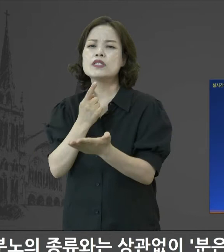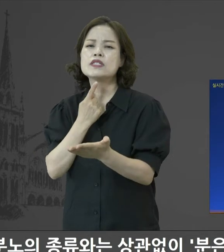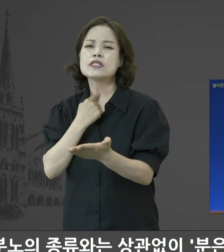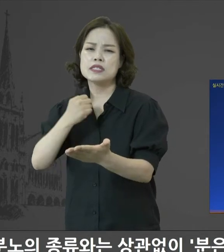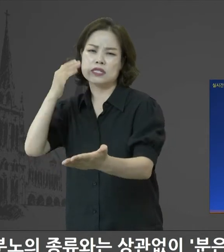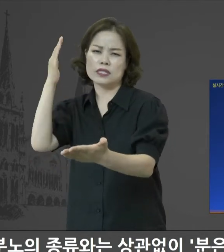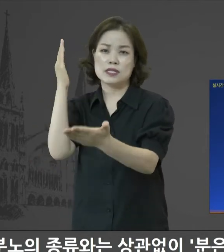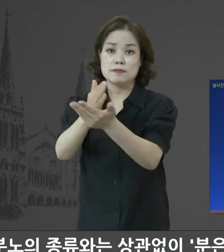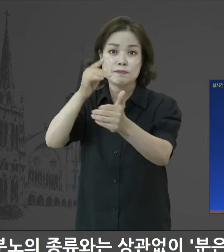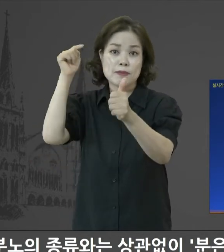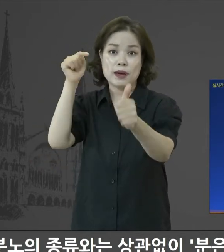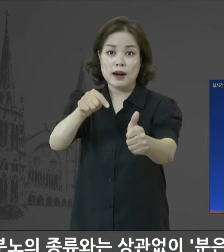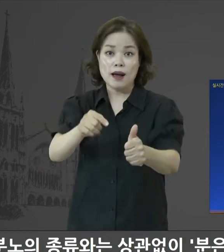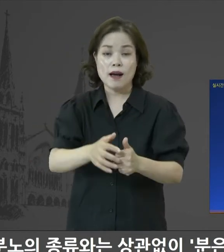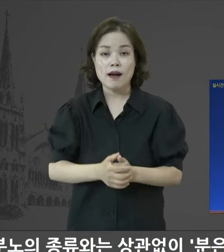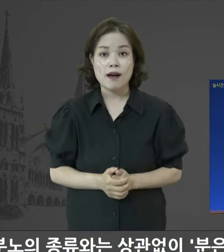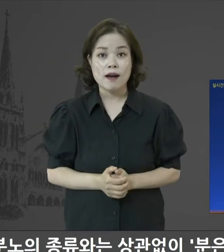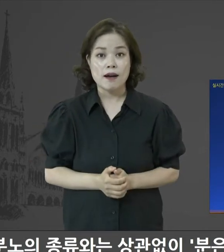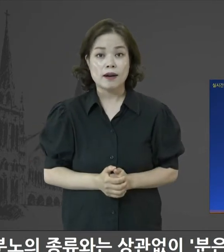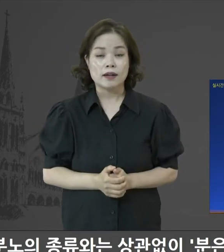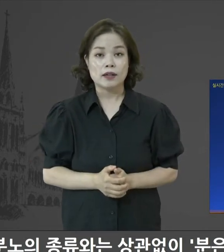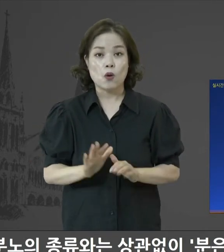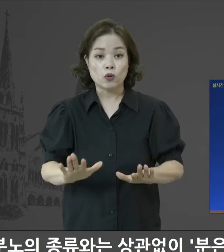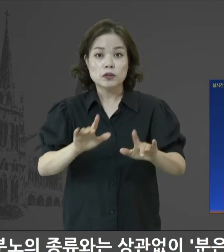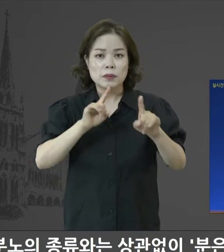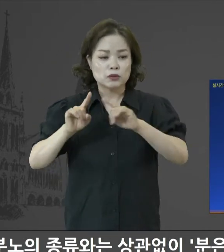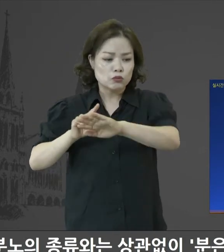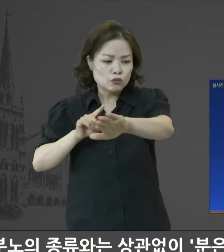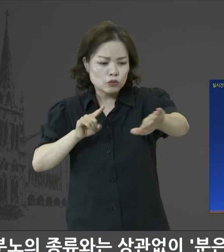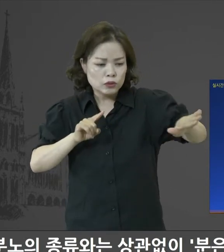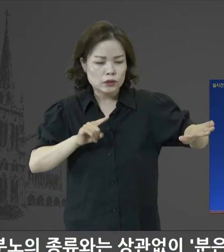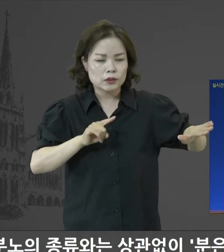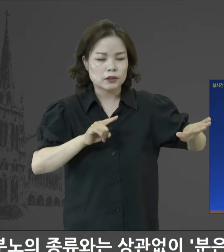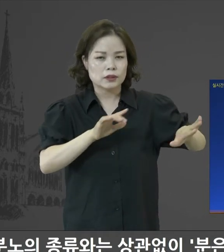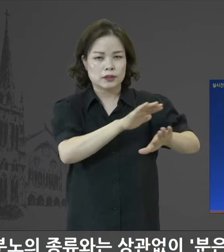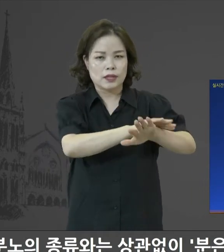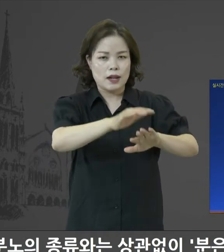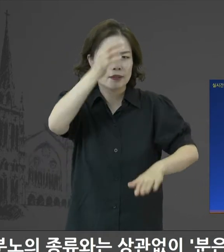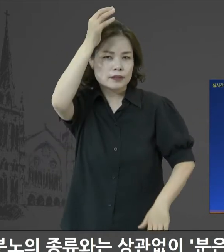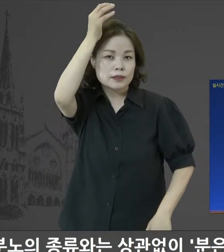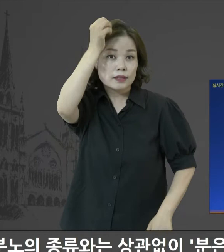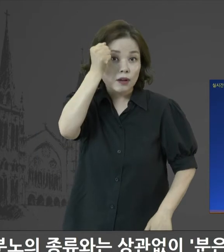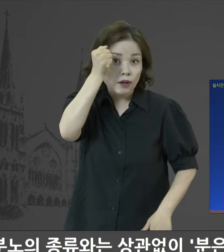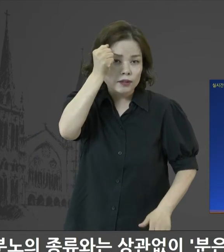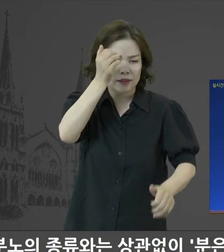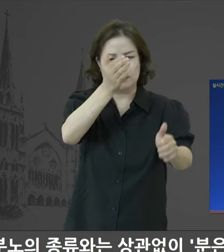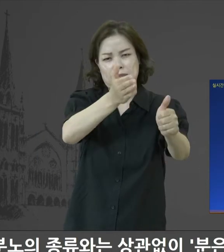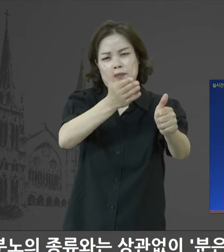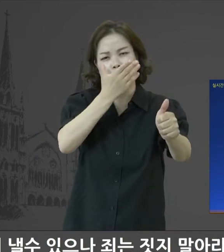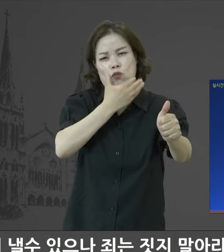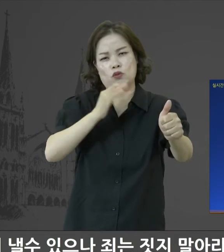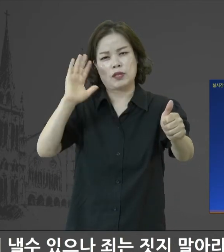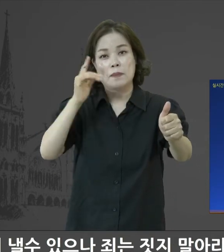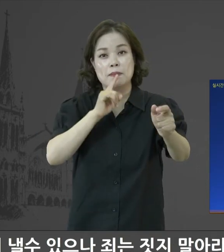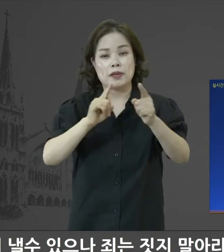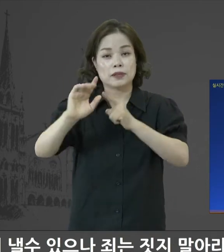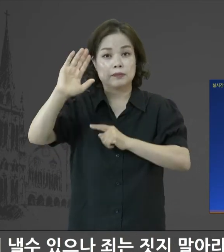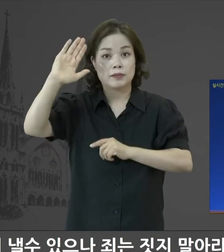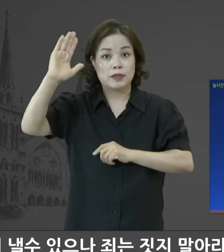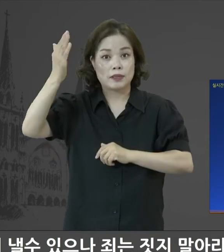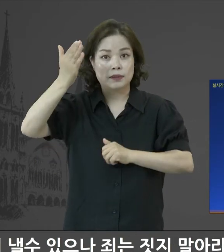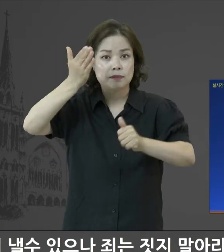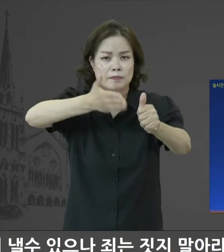말아라는 것입니다. 여러분, 오늘 이 말씀이 우리에게 정말 잘 기억되어지는 복된 말씀이